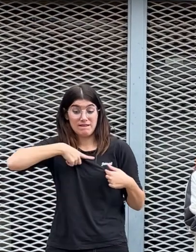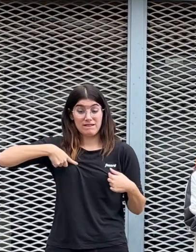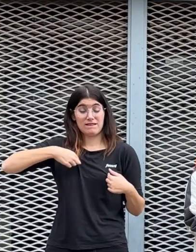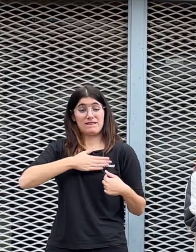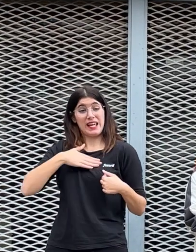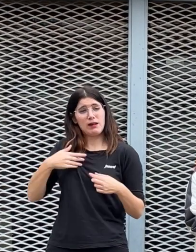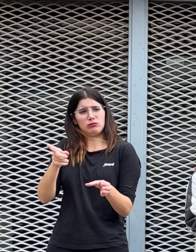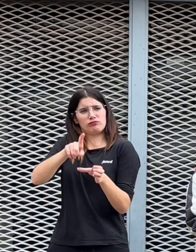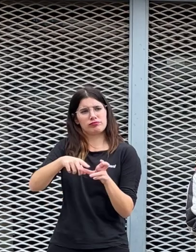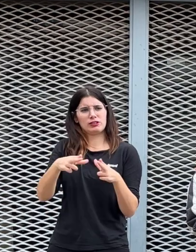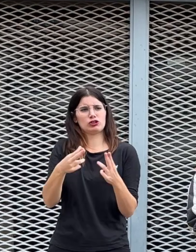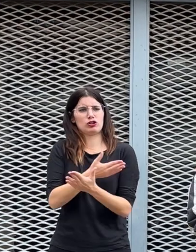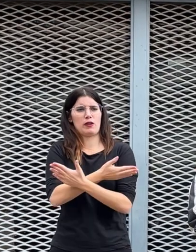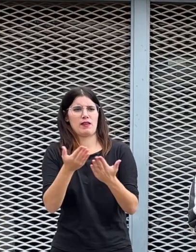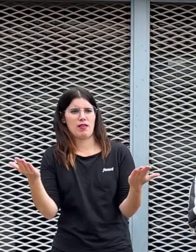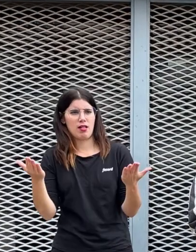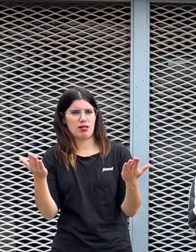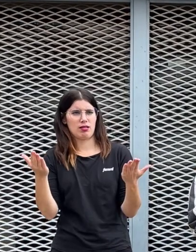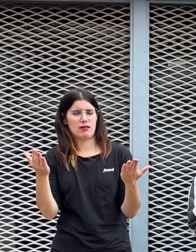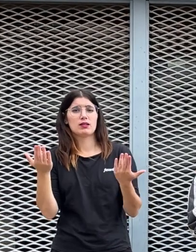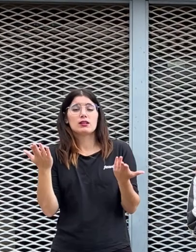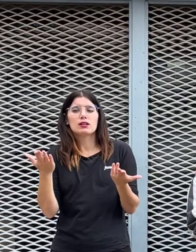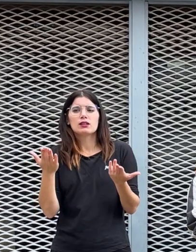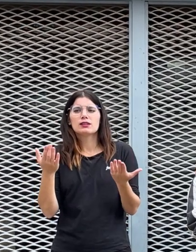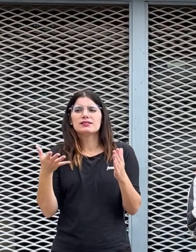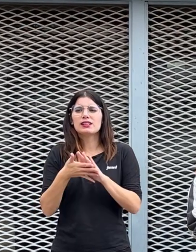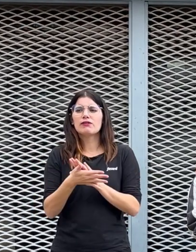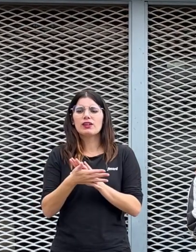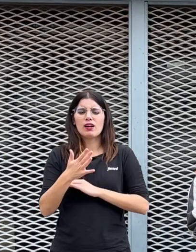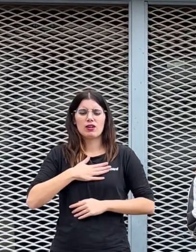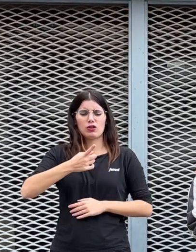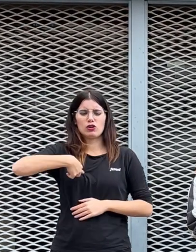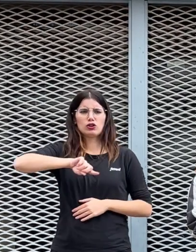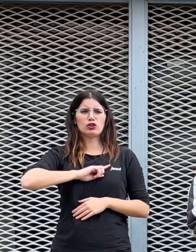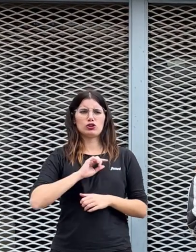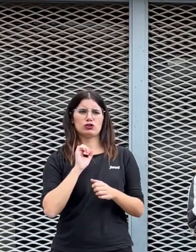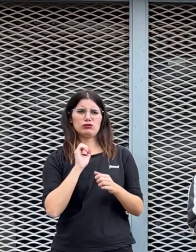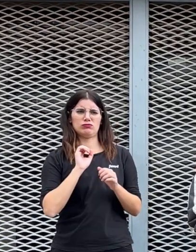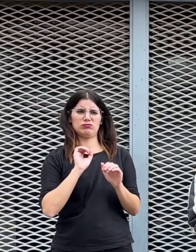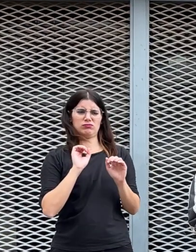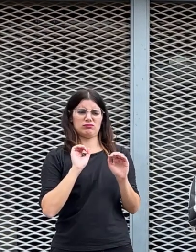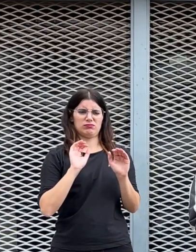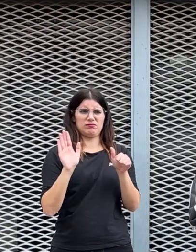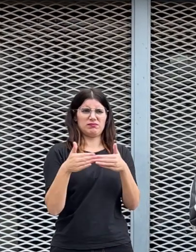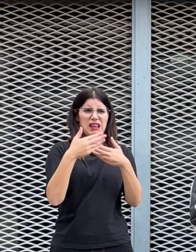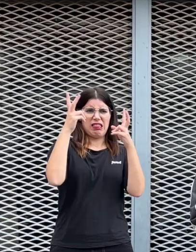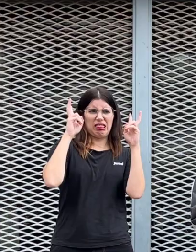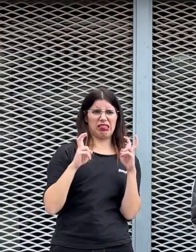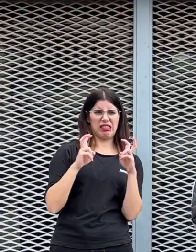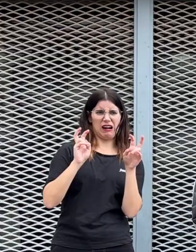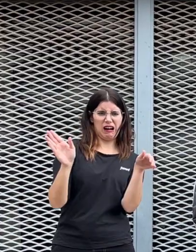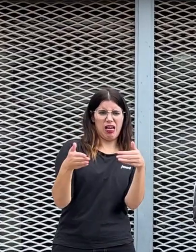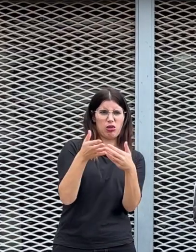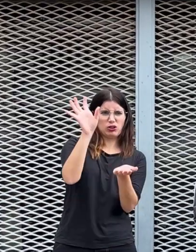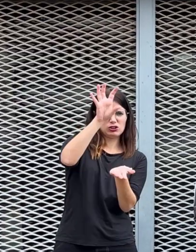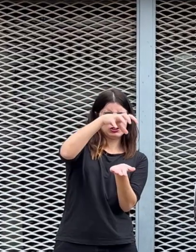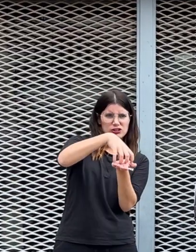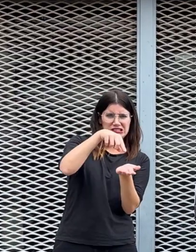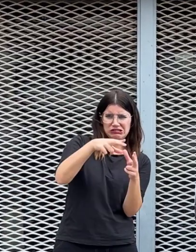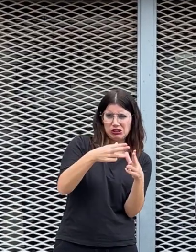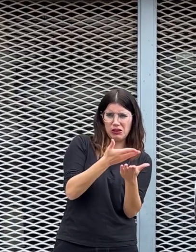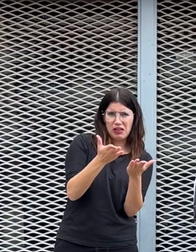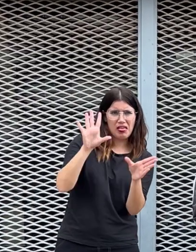sociedad. ¿Dónde ha quedado que tenernos encerrados es formar parte de la